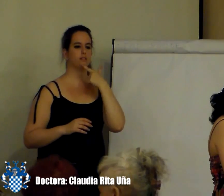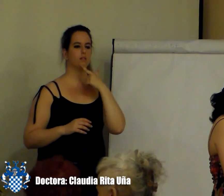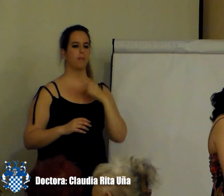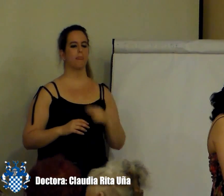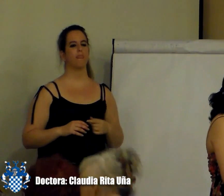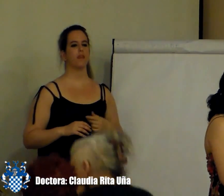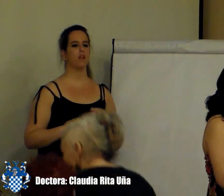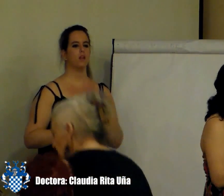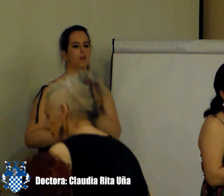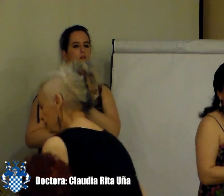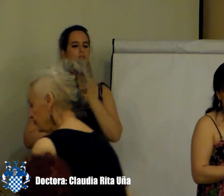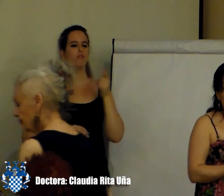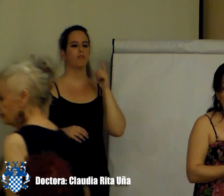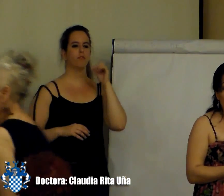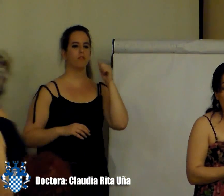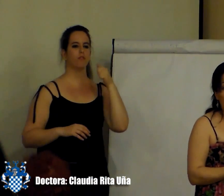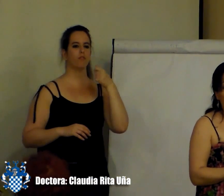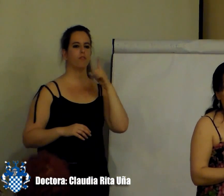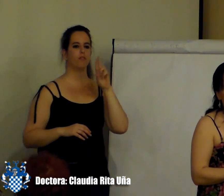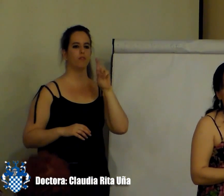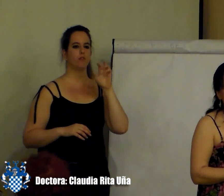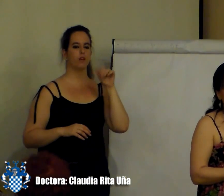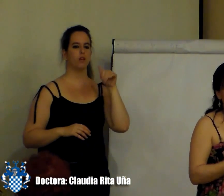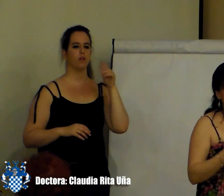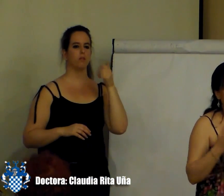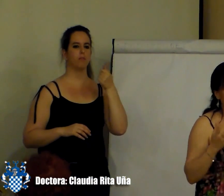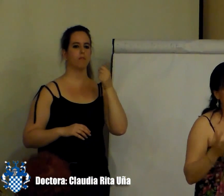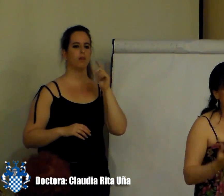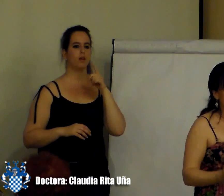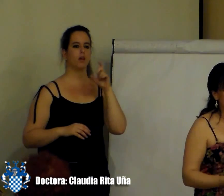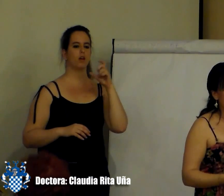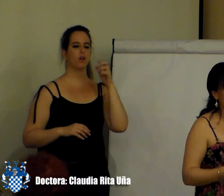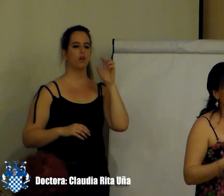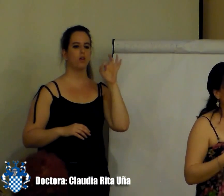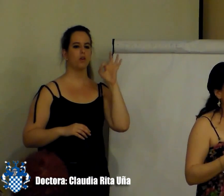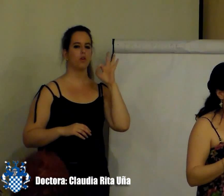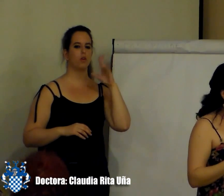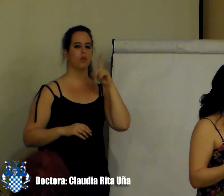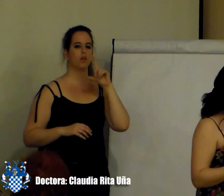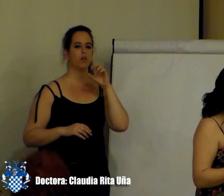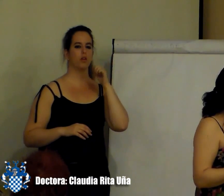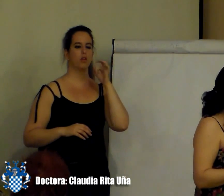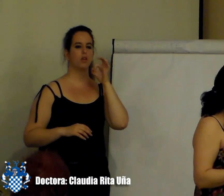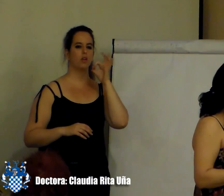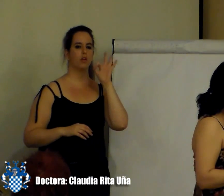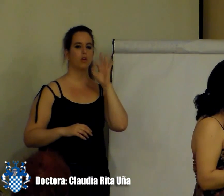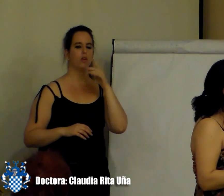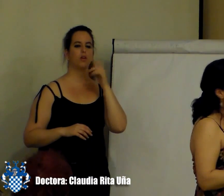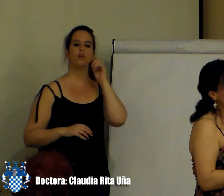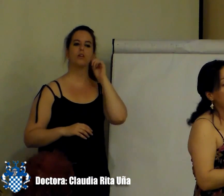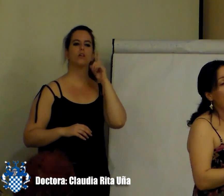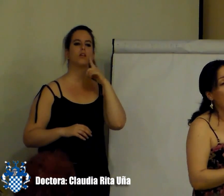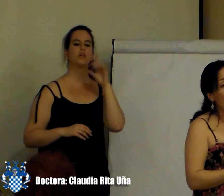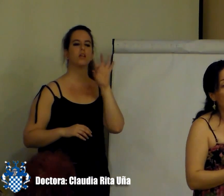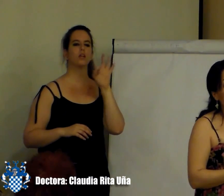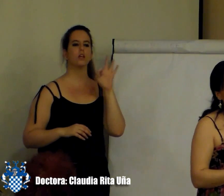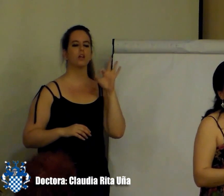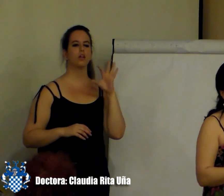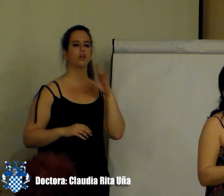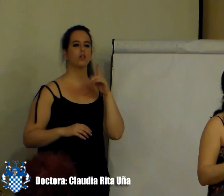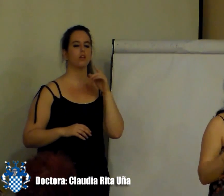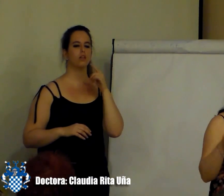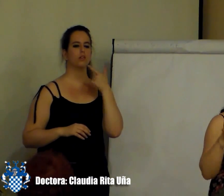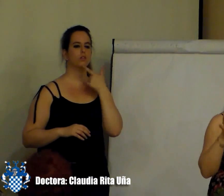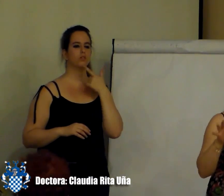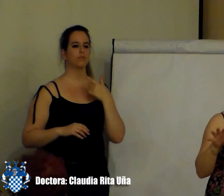les recomiendo el tema de los ejercicios, de preferencia ejercicios de relajación, respiratorios y el ejercicio aeróbico a